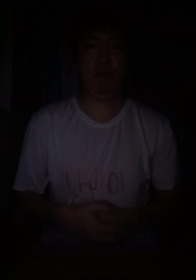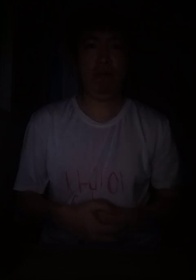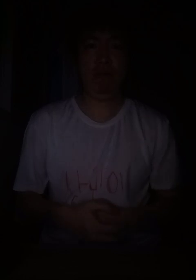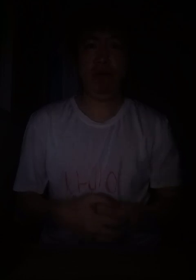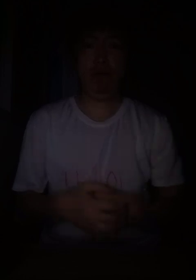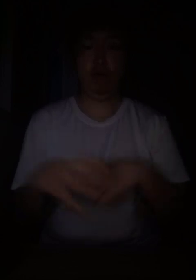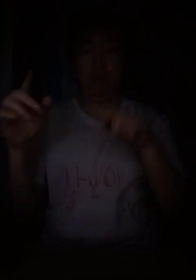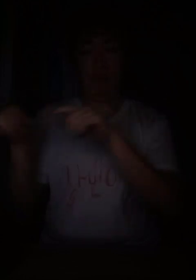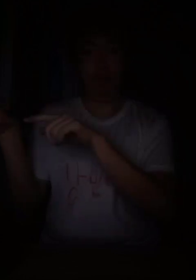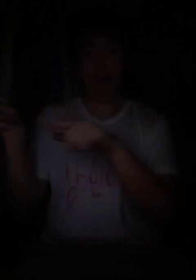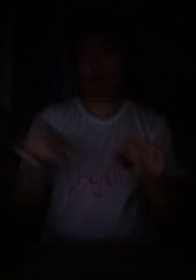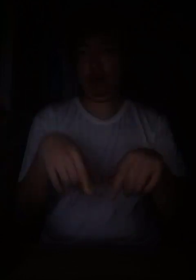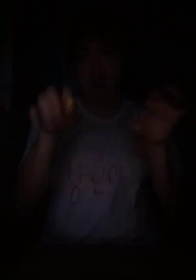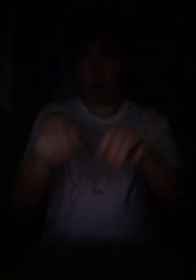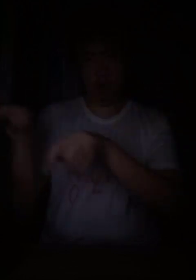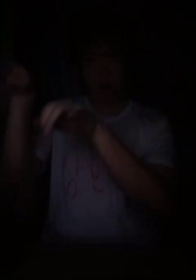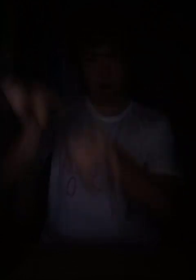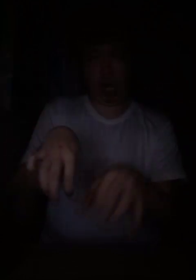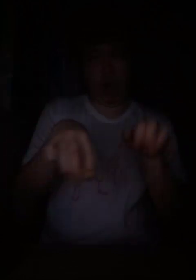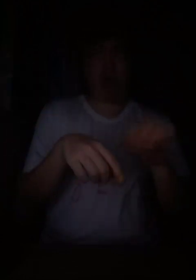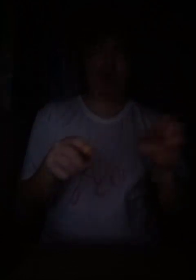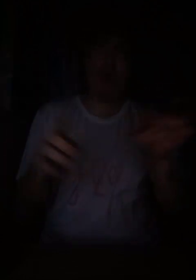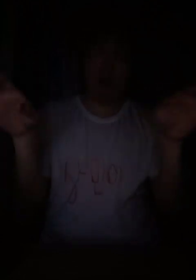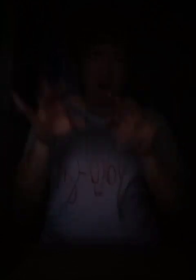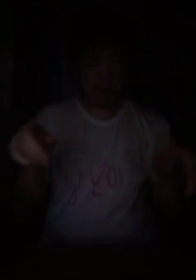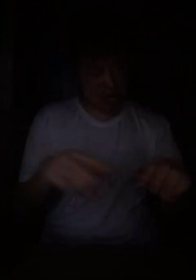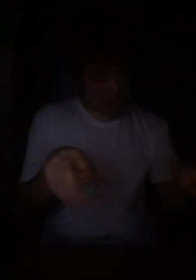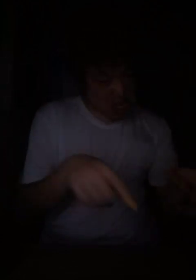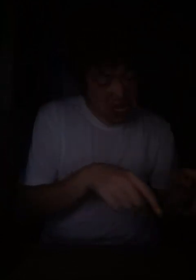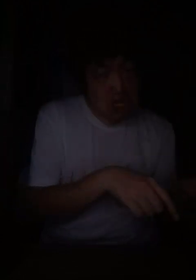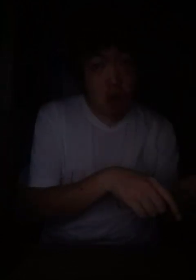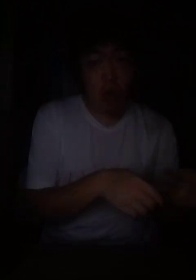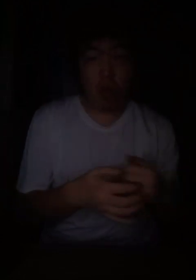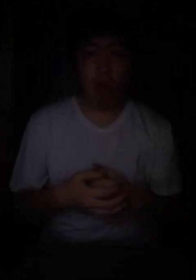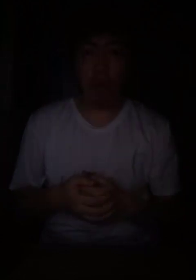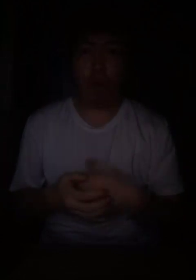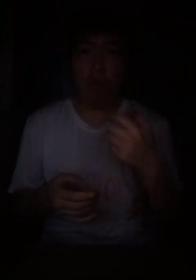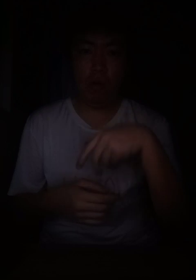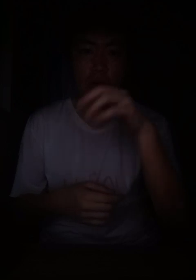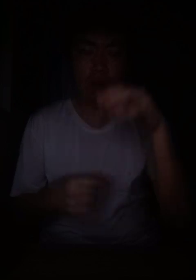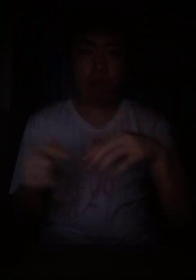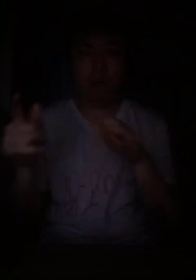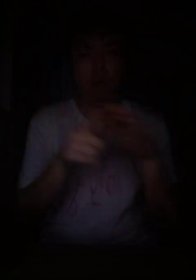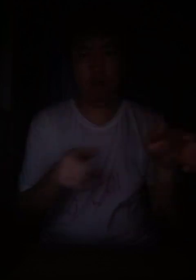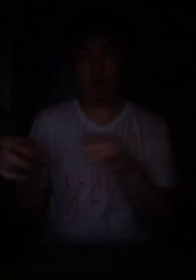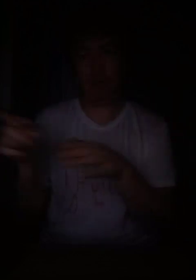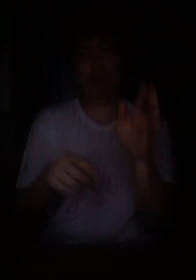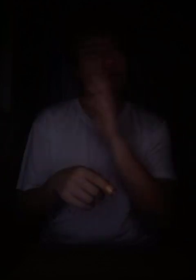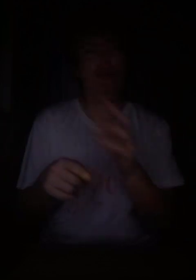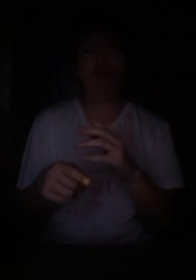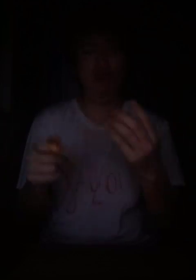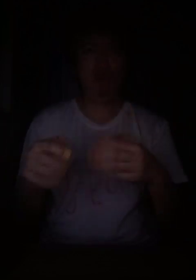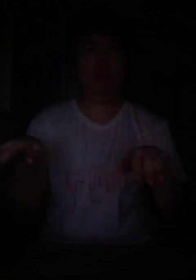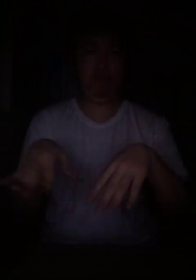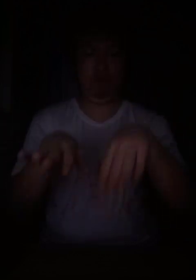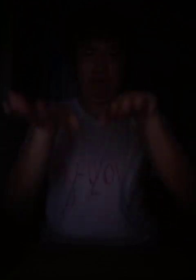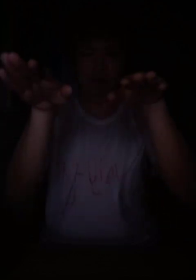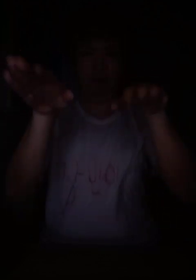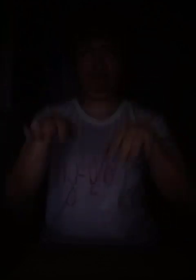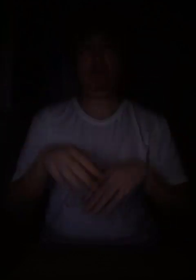흙과 돌더미가 쏟아져 집안은 온통 엉망이 됐고 도로 곳곳은 차량이 오가기 어려울 만큼 물에 잠겼습니다.